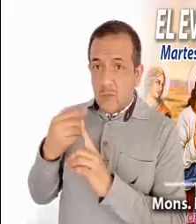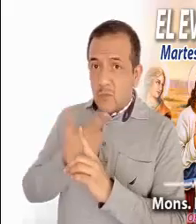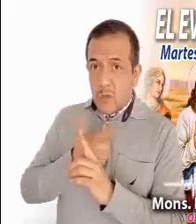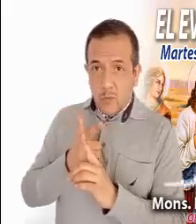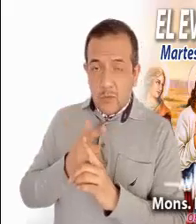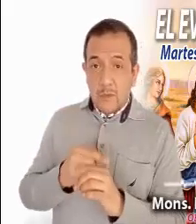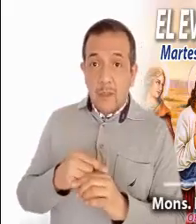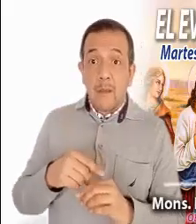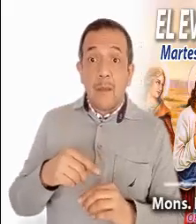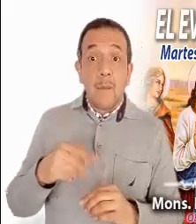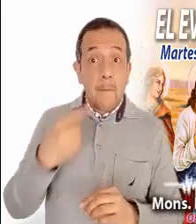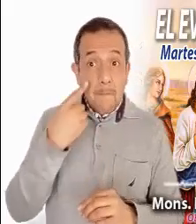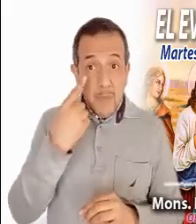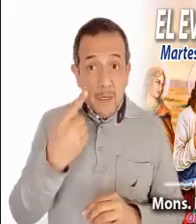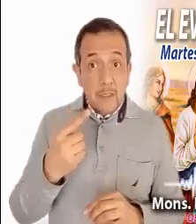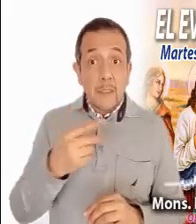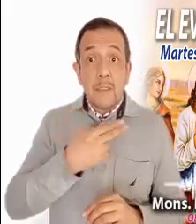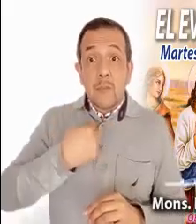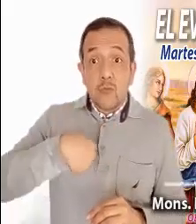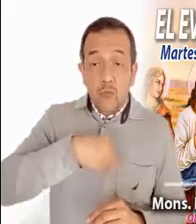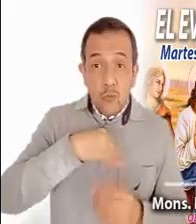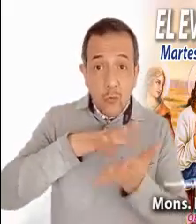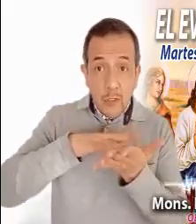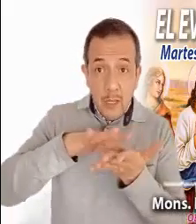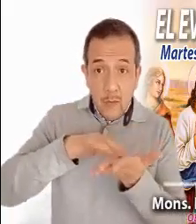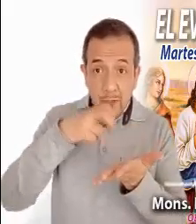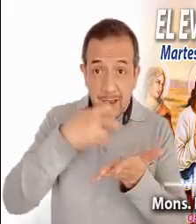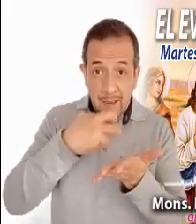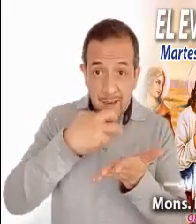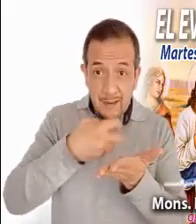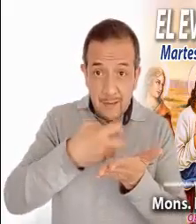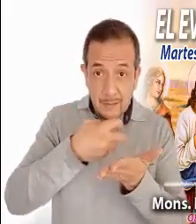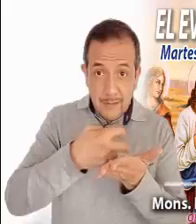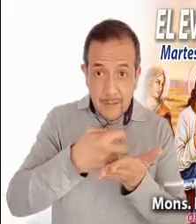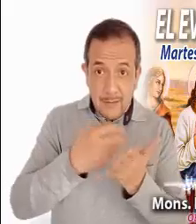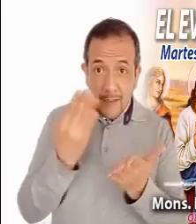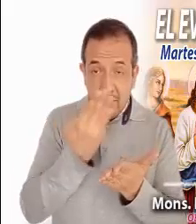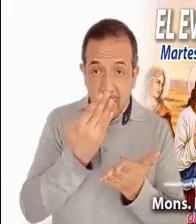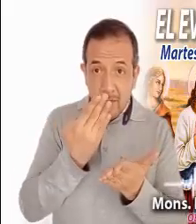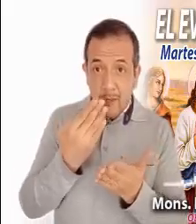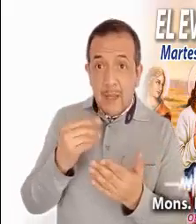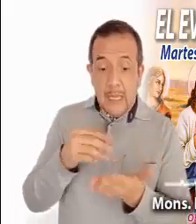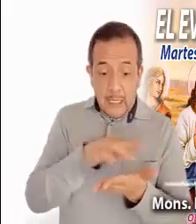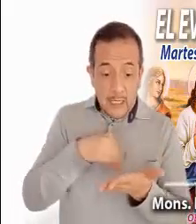evitaríamos si escucháramos este pasaje y comprendiéramos la actitud de Jesús?